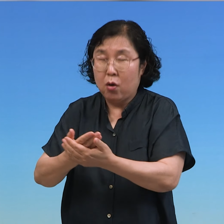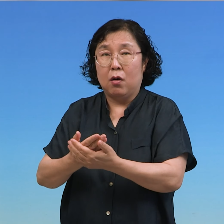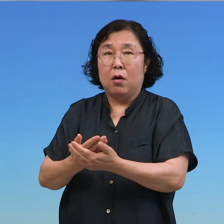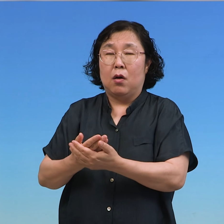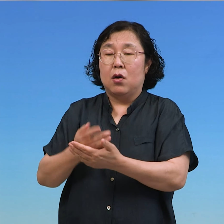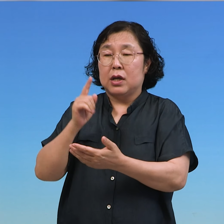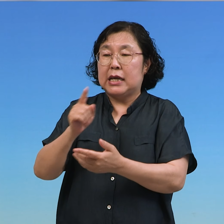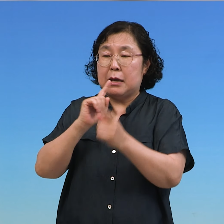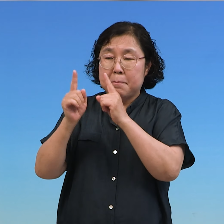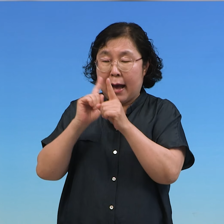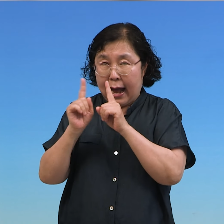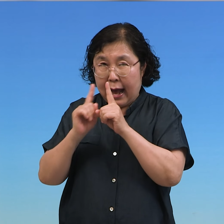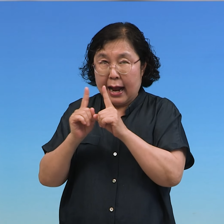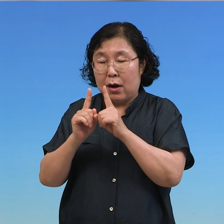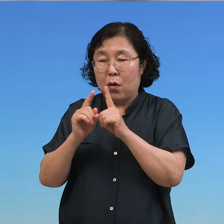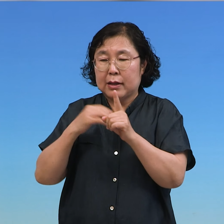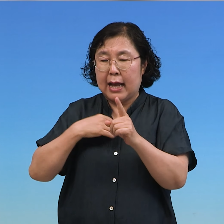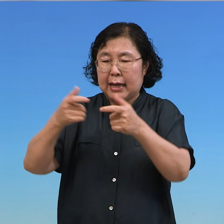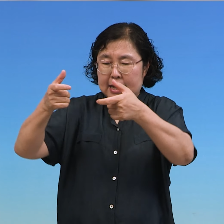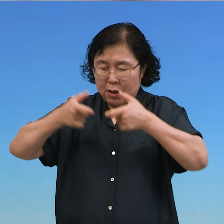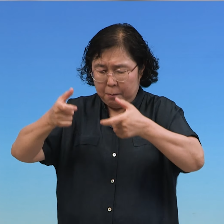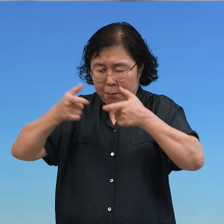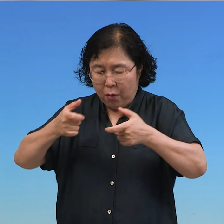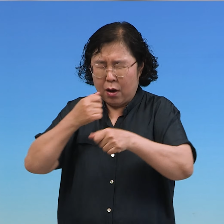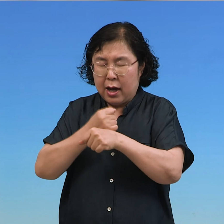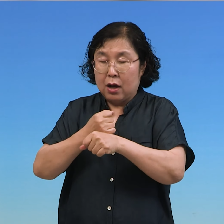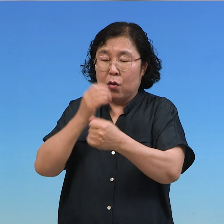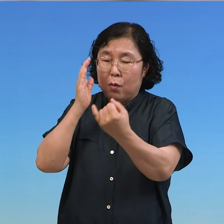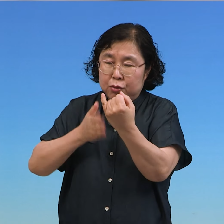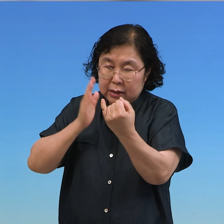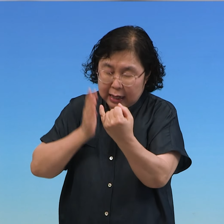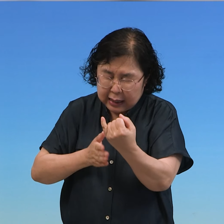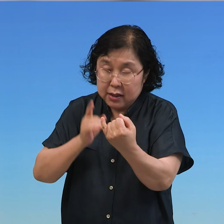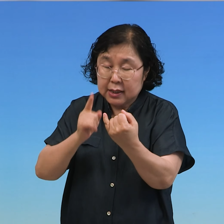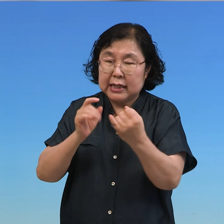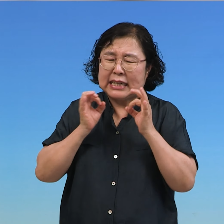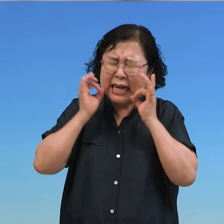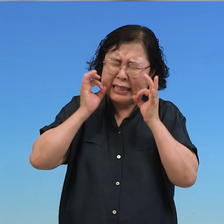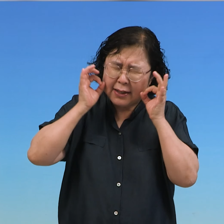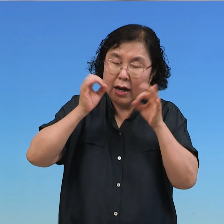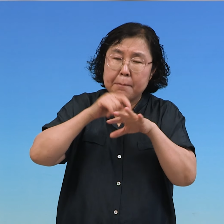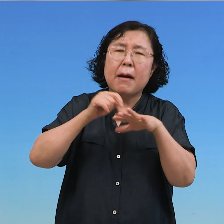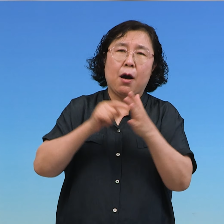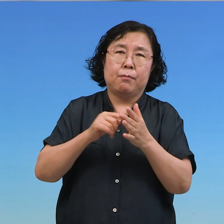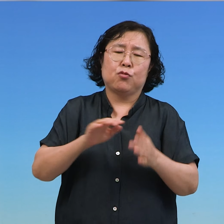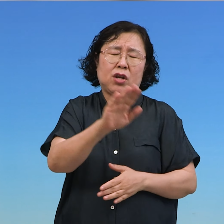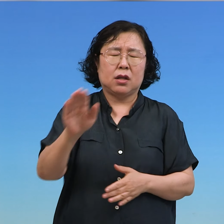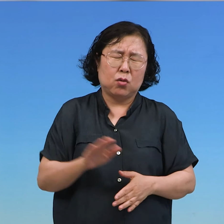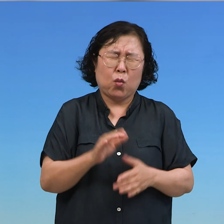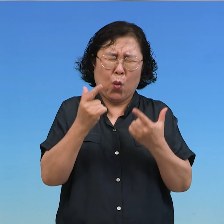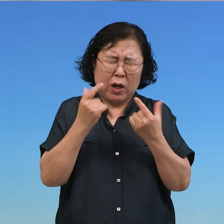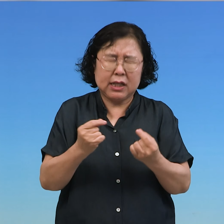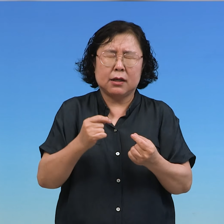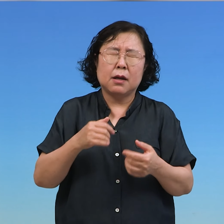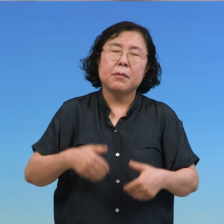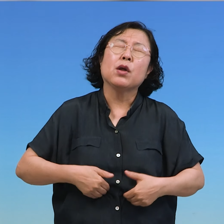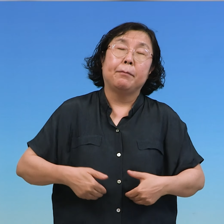올 때마다 이 말로 내게 저 선포해 달라고 부탁하는 그 절실함이 우리에게 필요해요 여러분